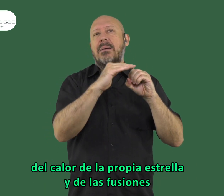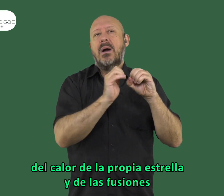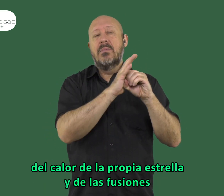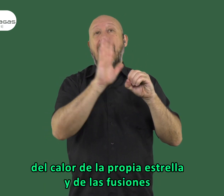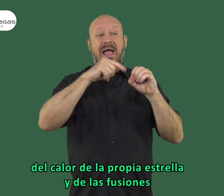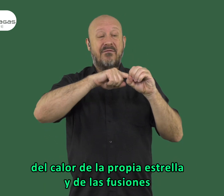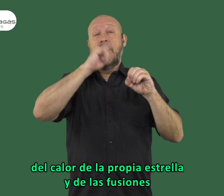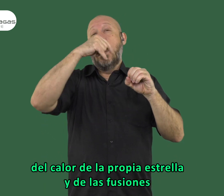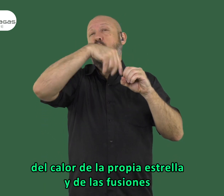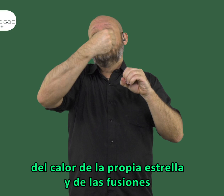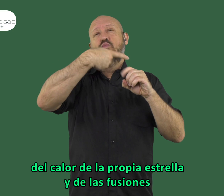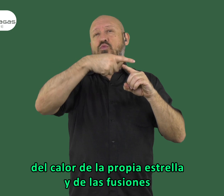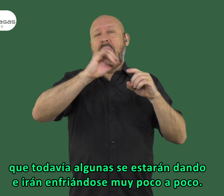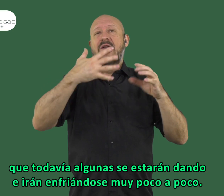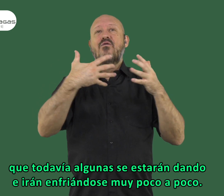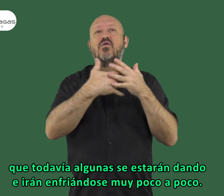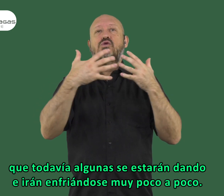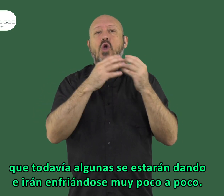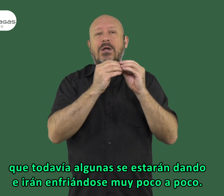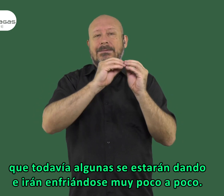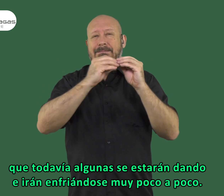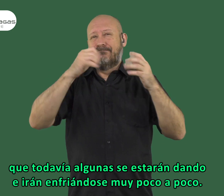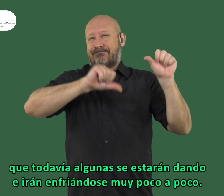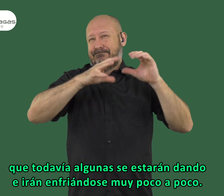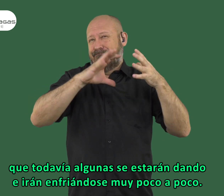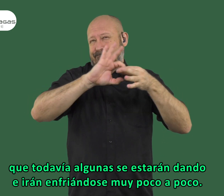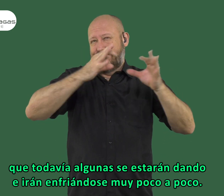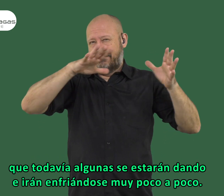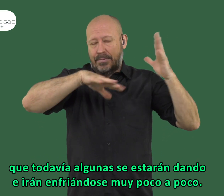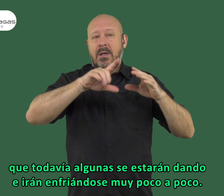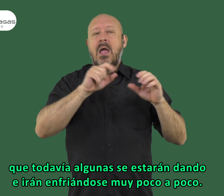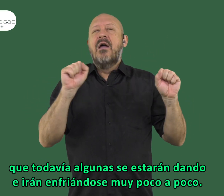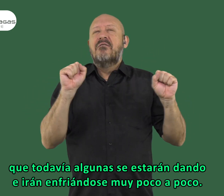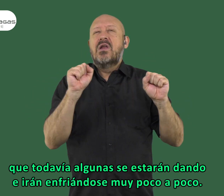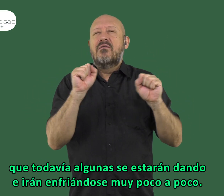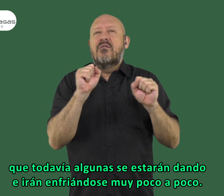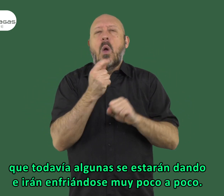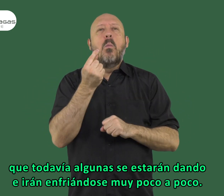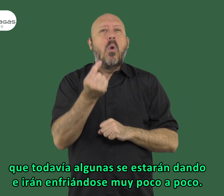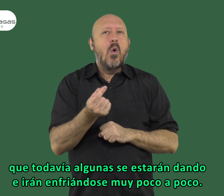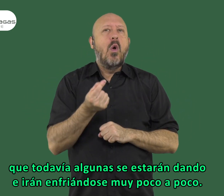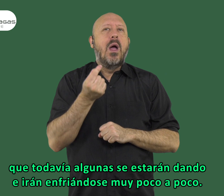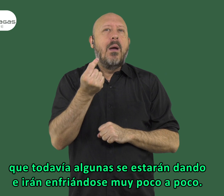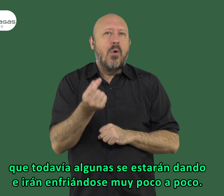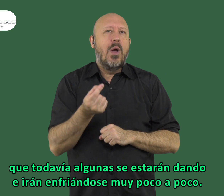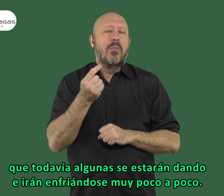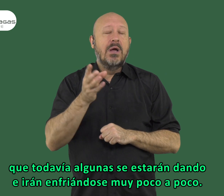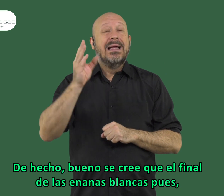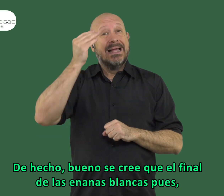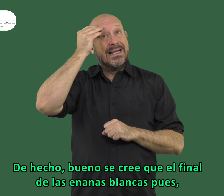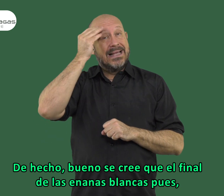de las fusiones que todavía algunas se estarán dando, e irá enfriándose muy muy poco a poco. De